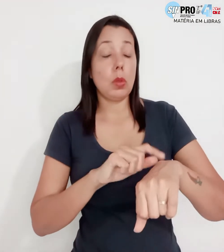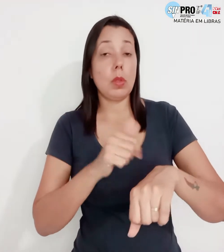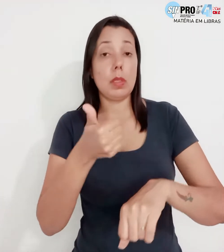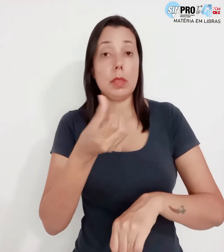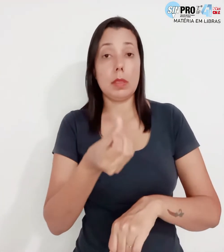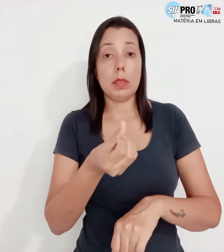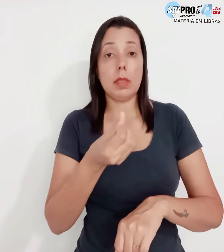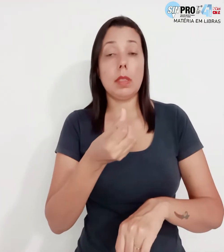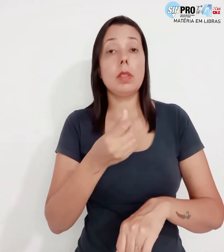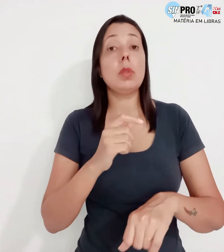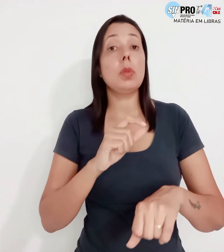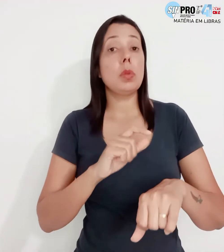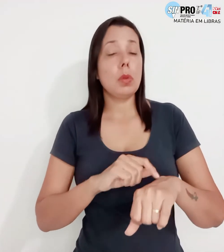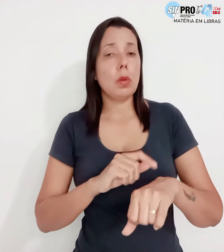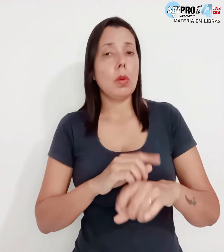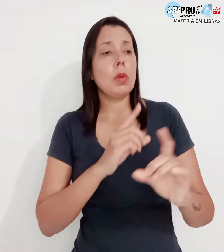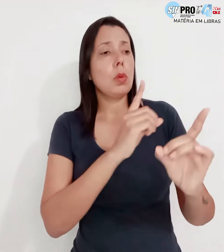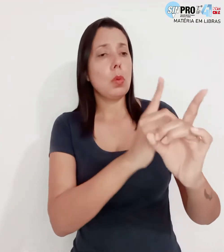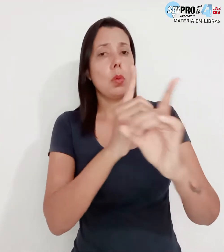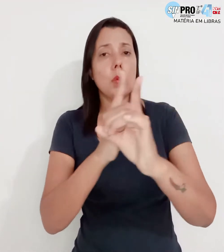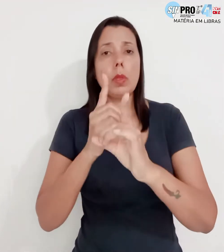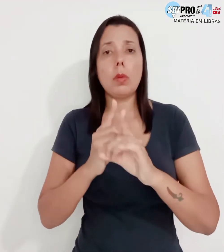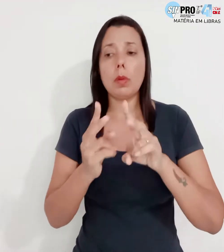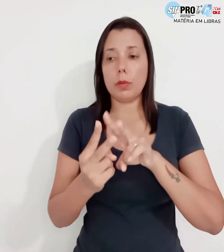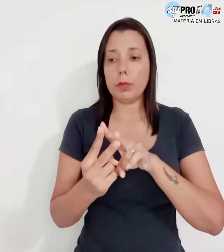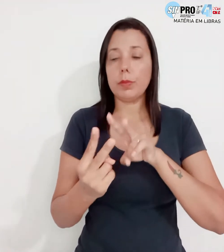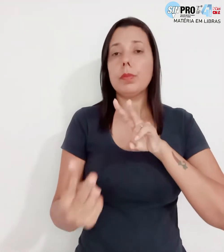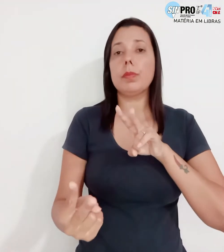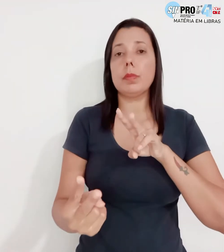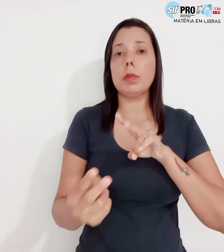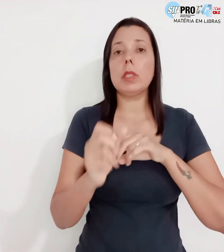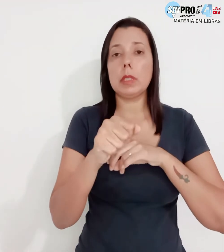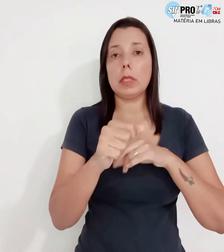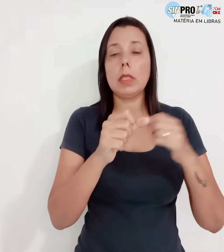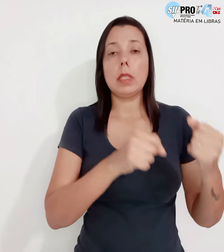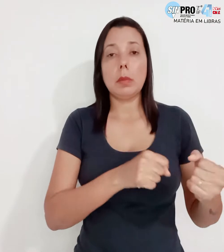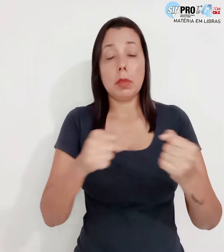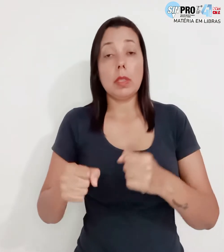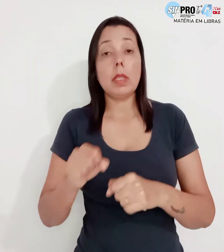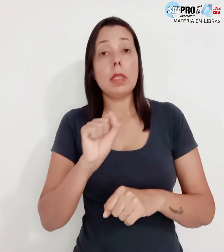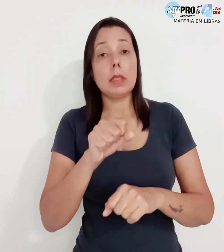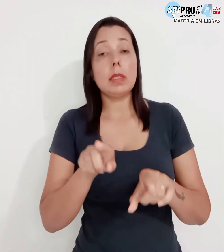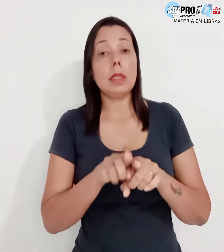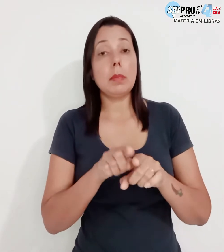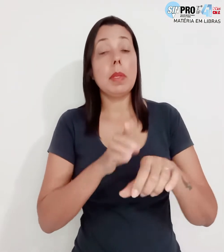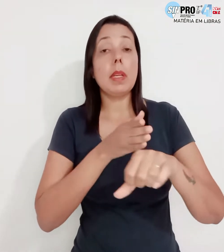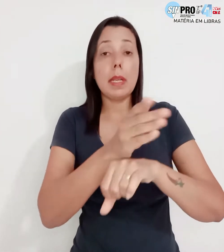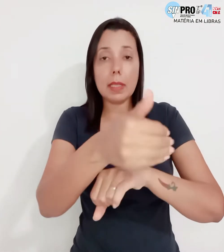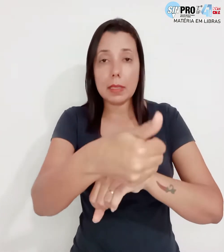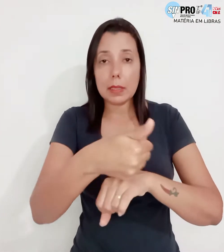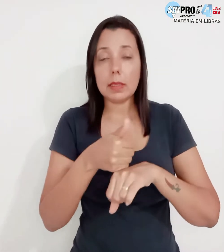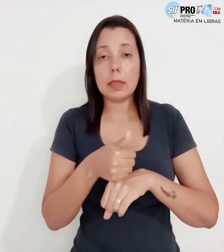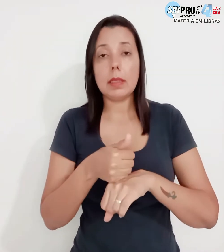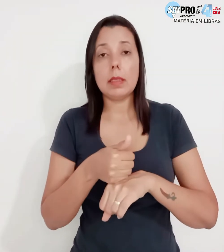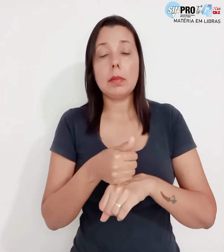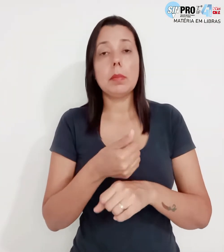16h. O encontro será virtual e poderá ser acessado pelo